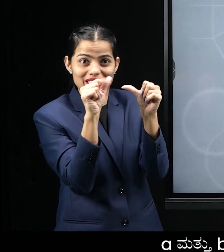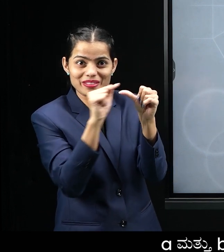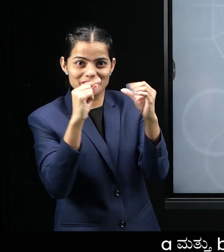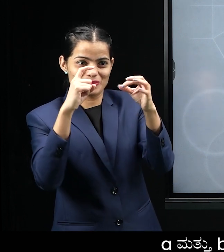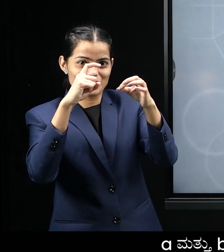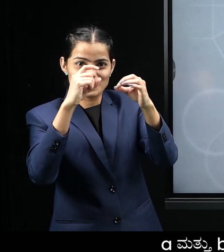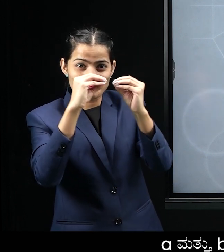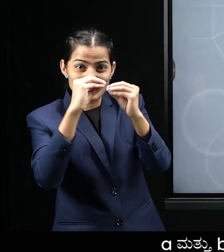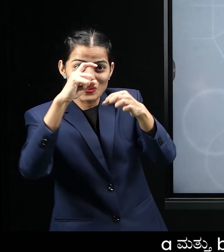BQ+R.